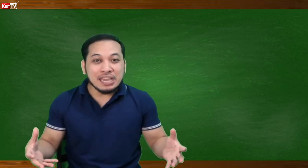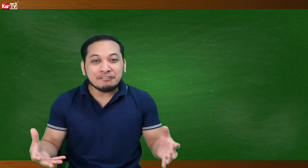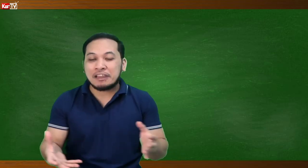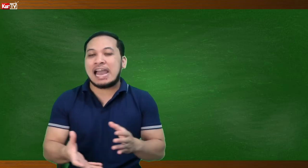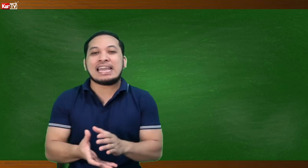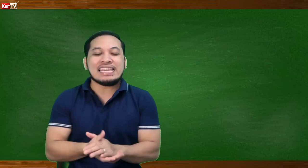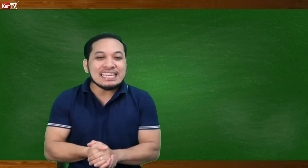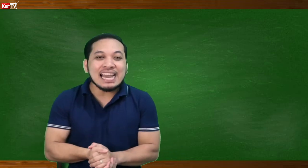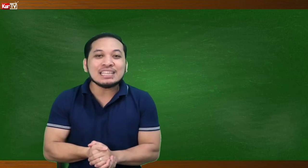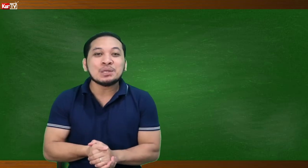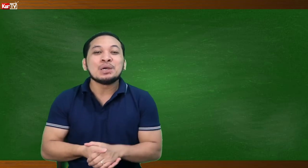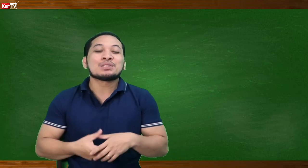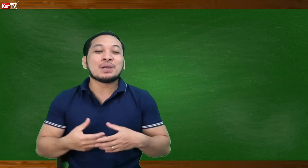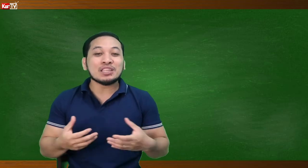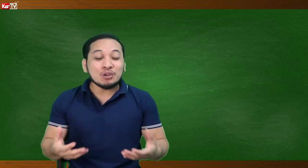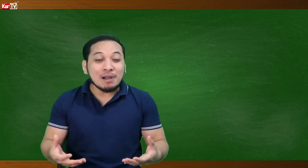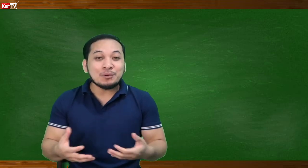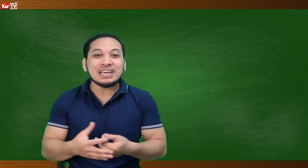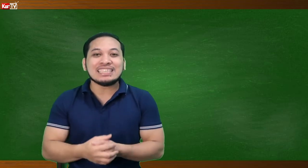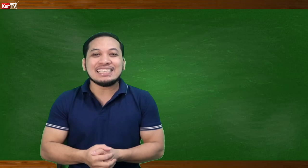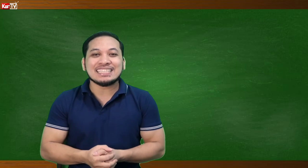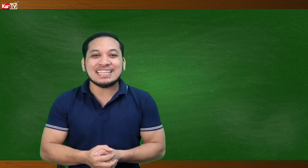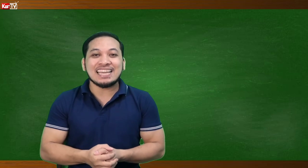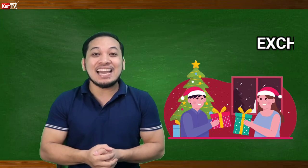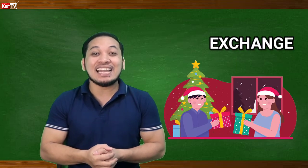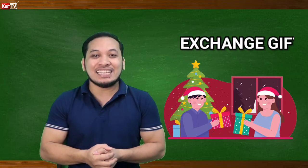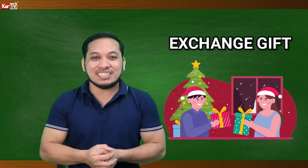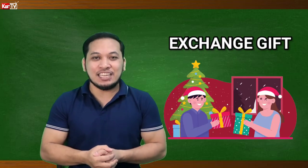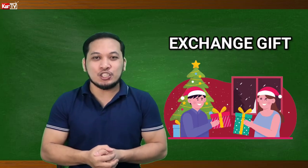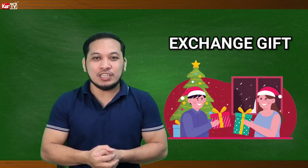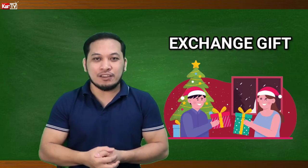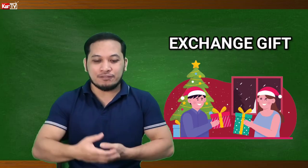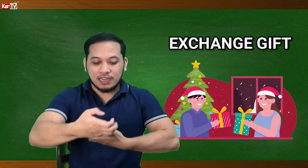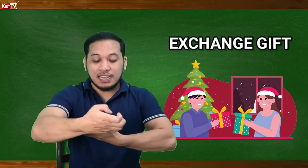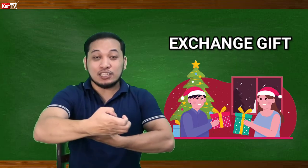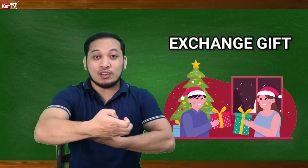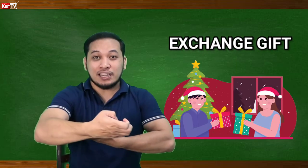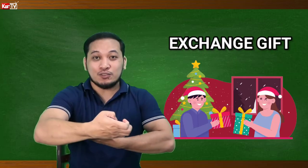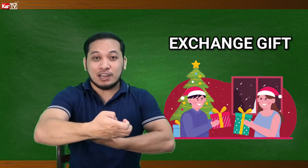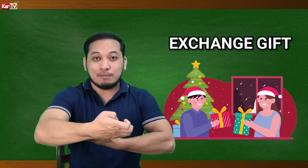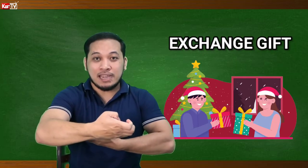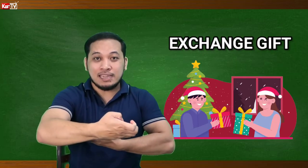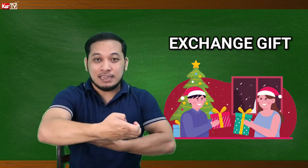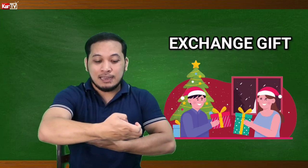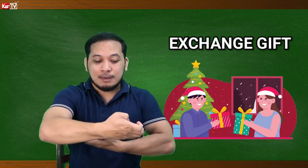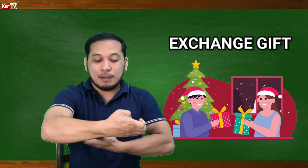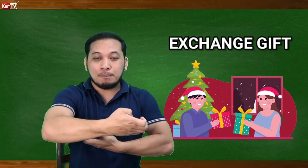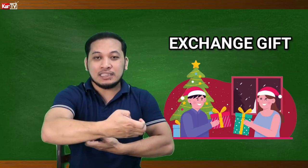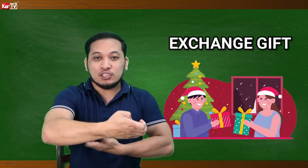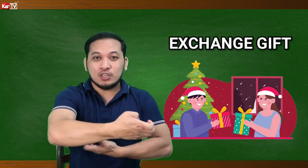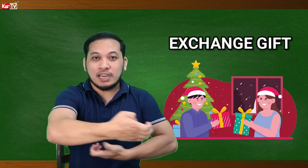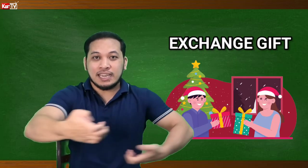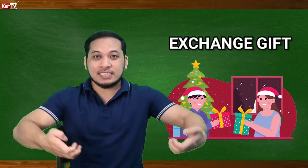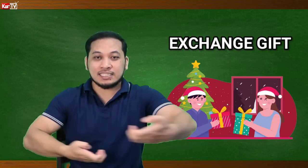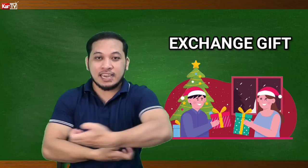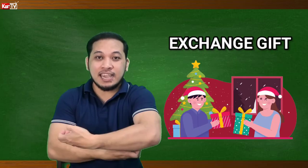gift, kainan. So, ganito nga po natin isa-sign ang exchange gift. Nakaganito lang inyong kamay. Pagpalitin nyo lang